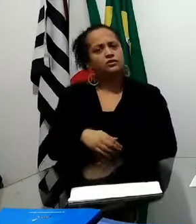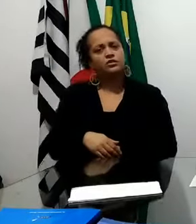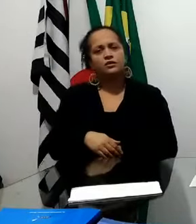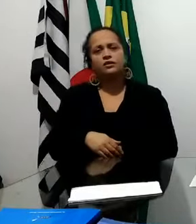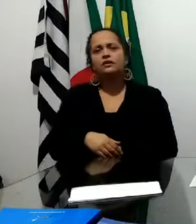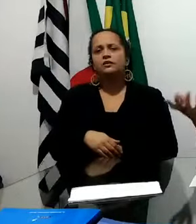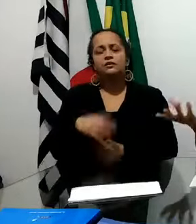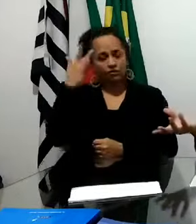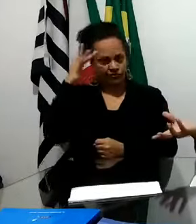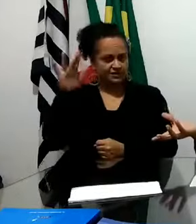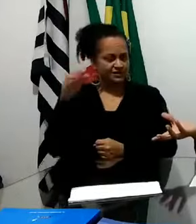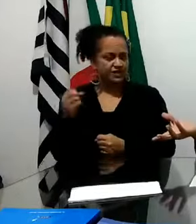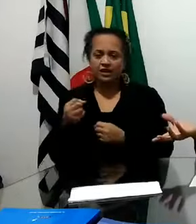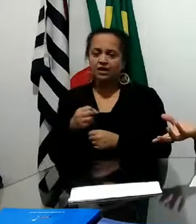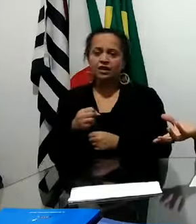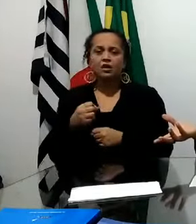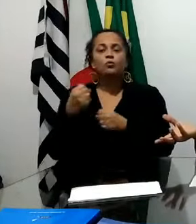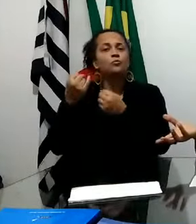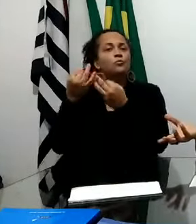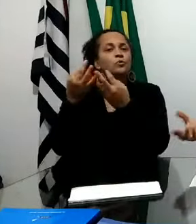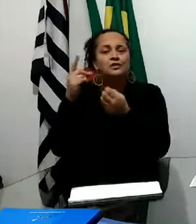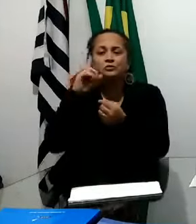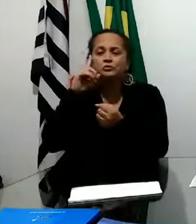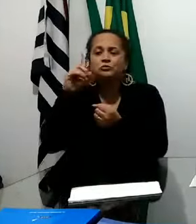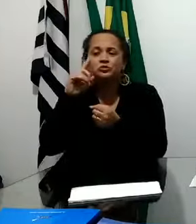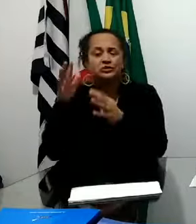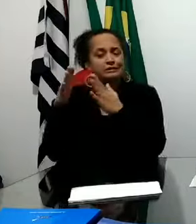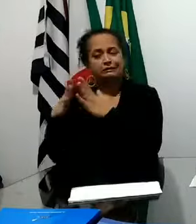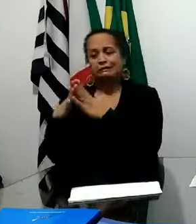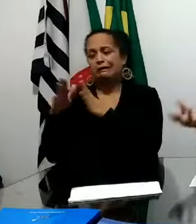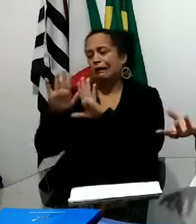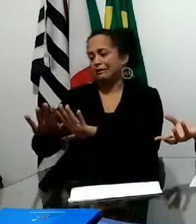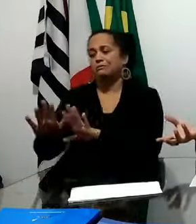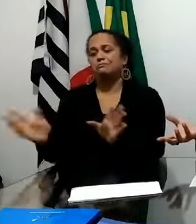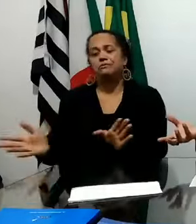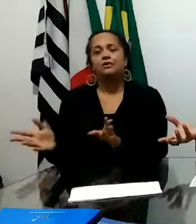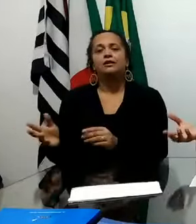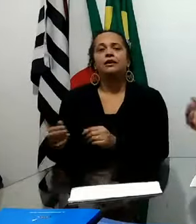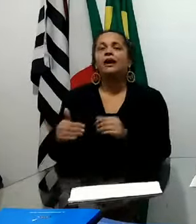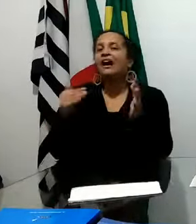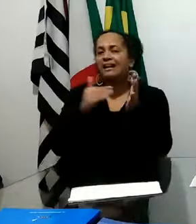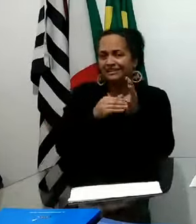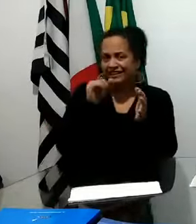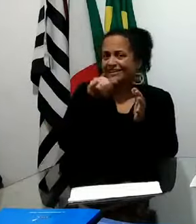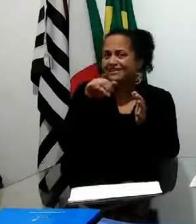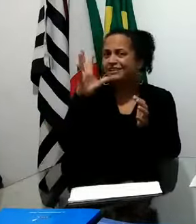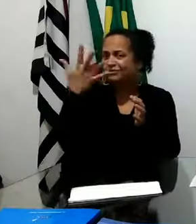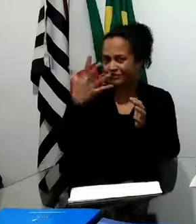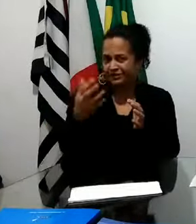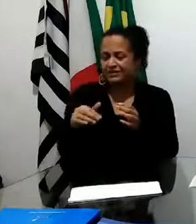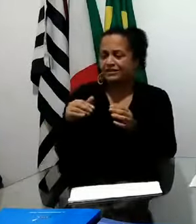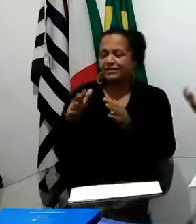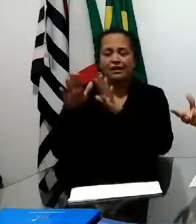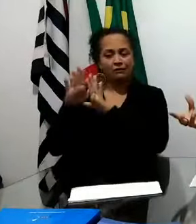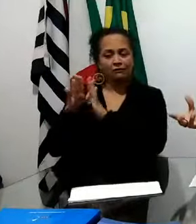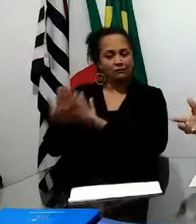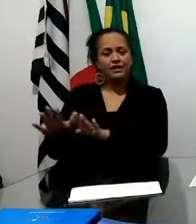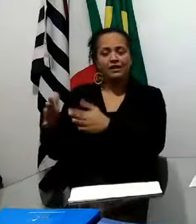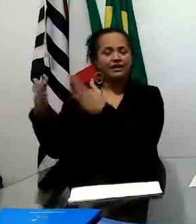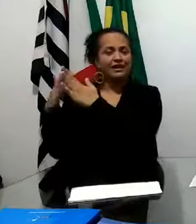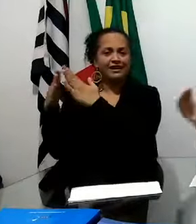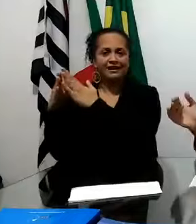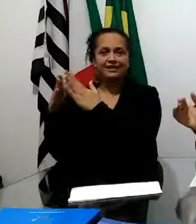a gente não sabe quanto mais vão durar esses dias. E até mesmo que acabasse amanhã, ainda que o governo, ainda que o presidente falasse